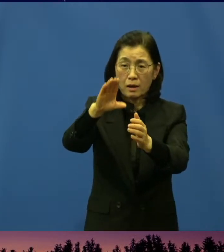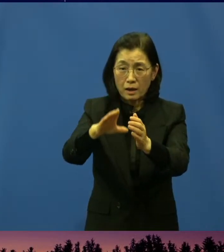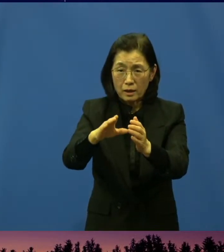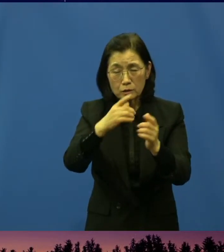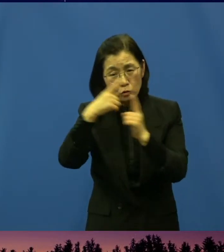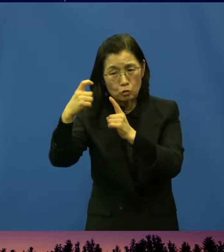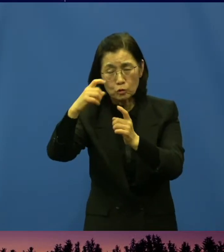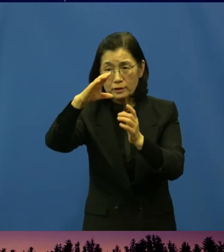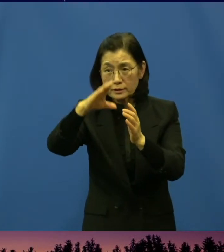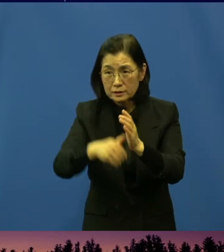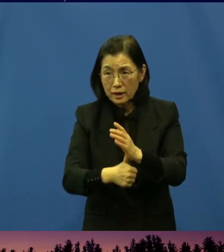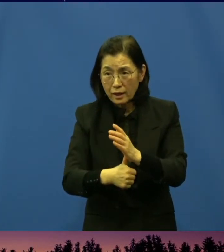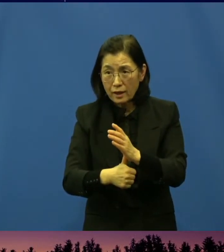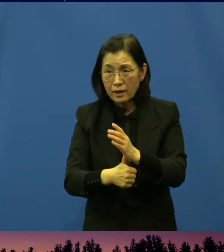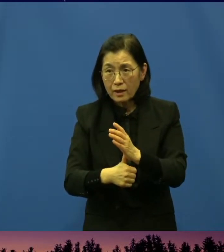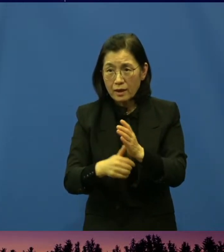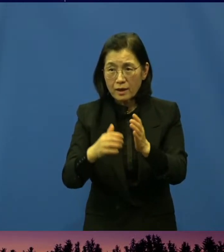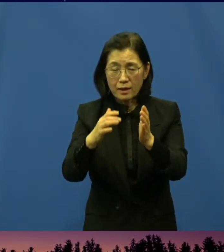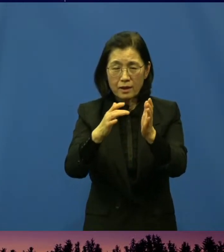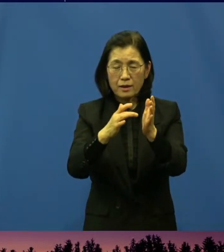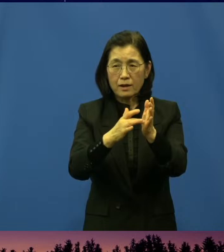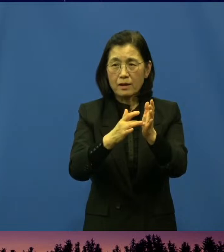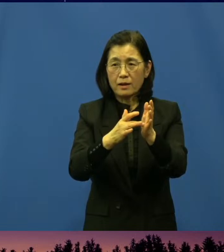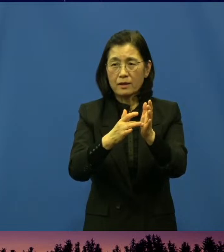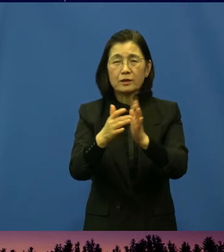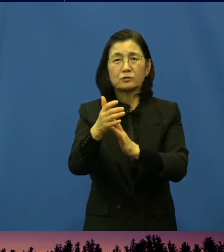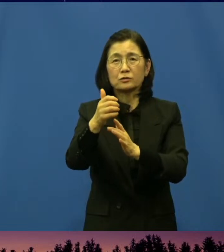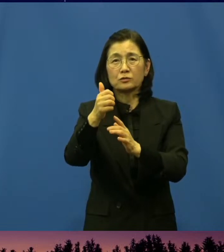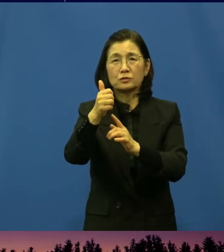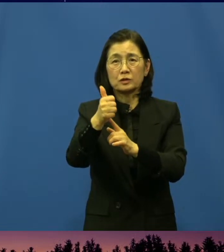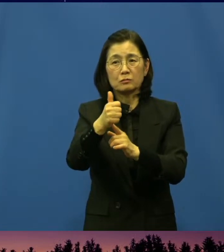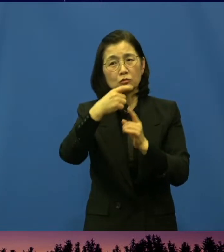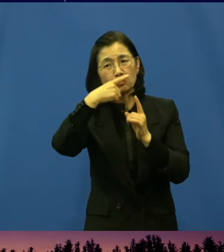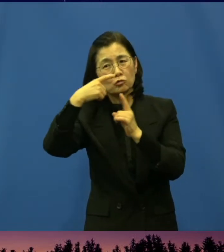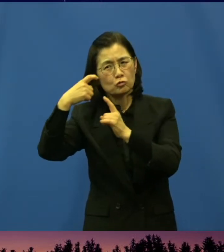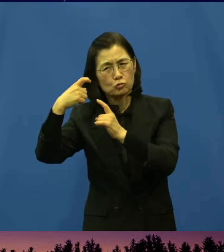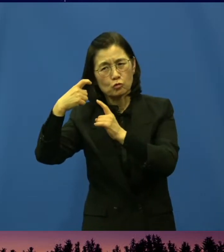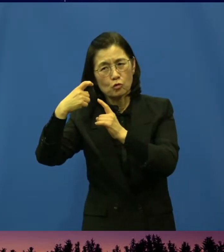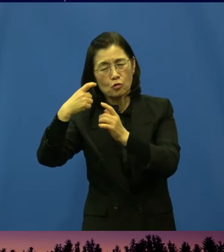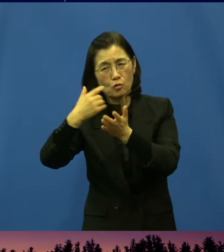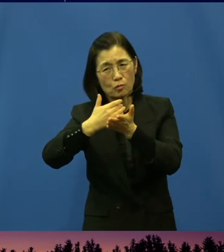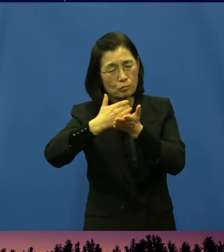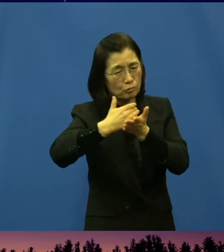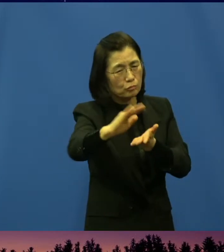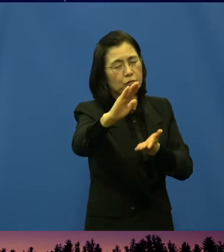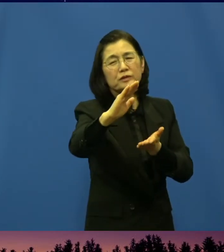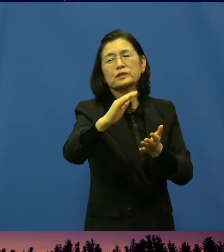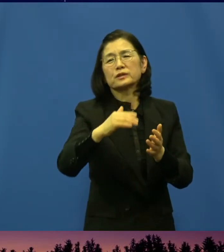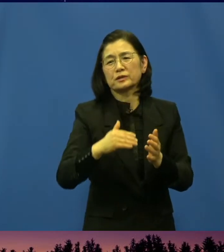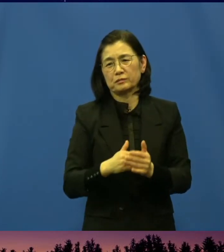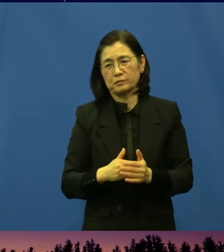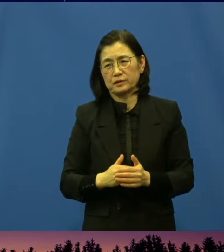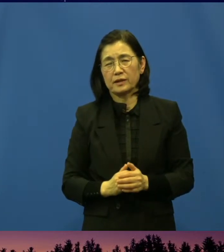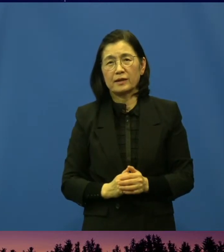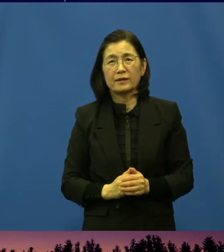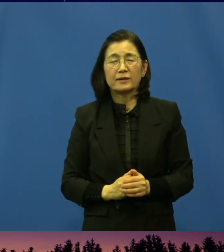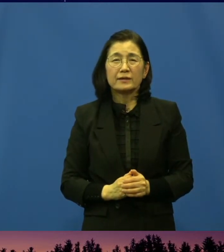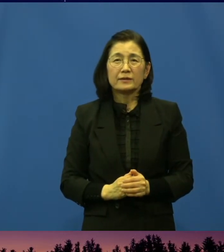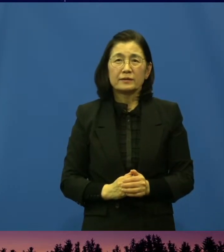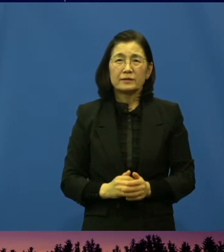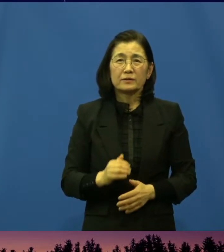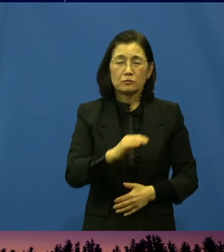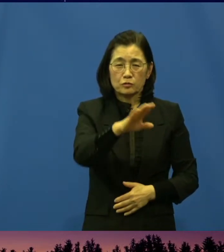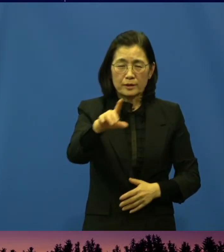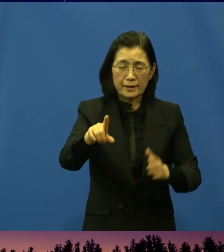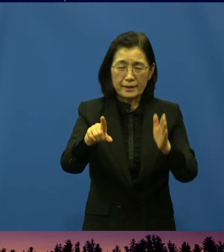자꾸 본말을 전도시켜버리는 그 마귀의 유혹. 오늘 또 우리의 삶의 신앙의 가장